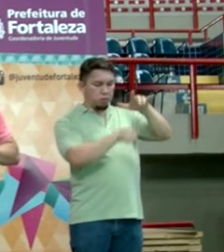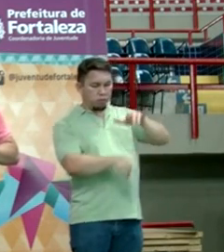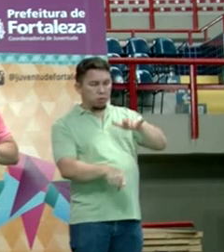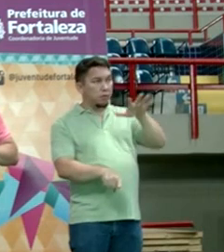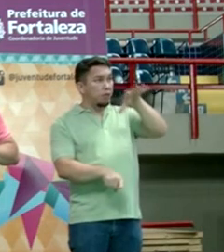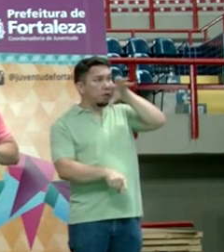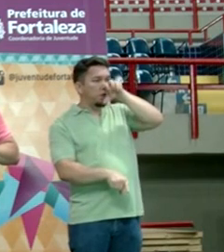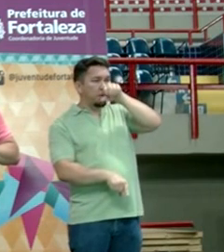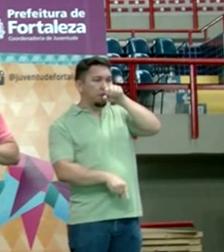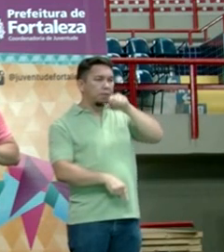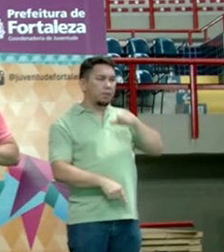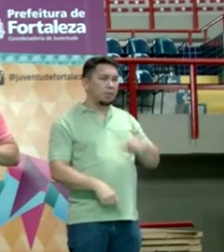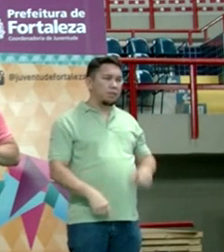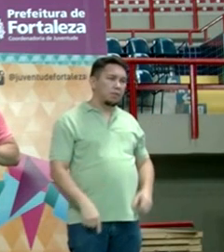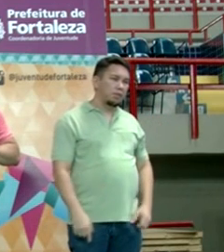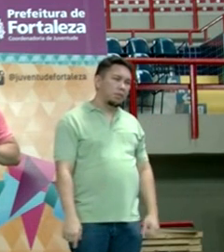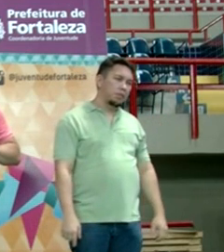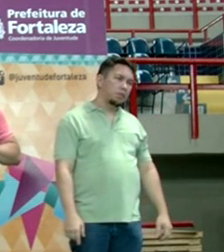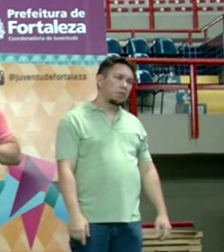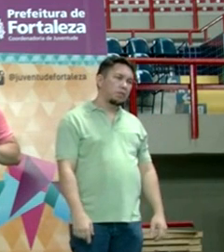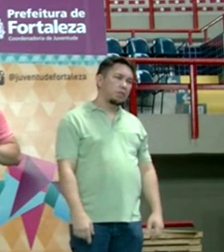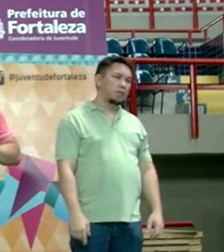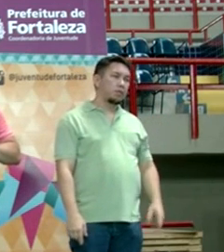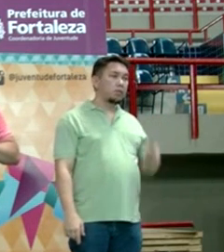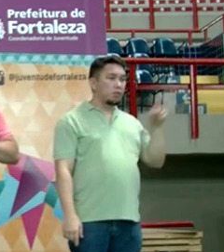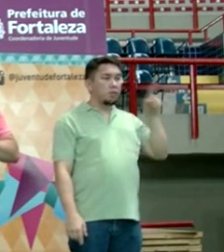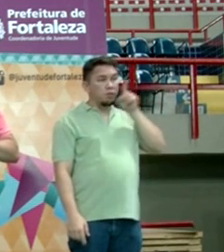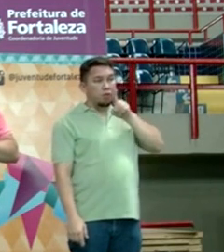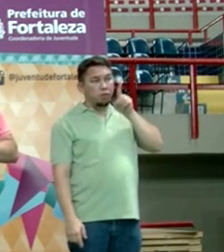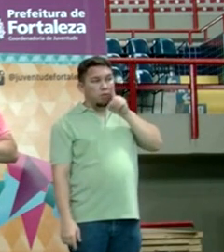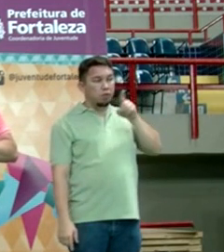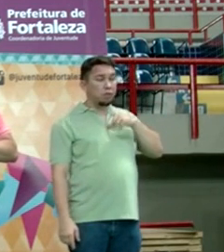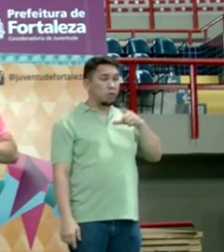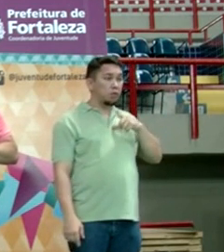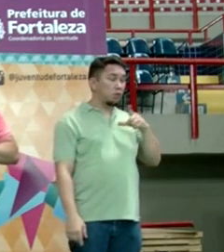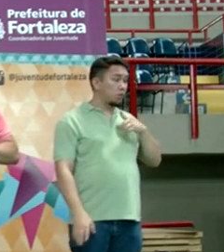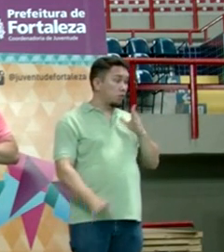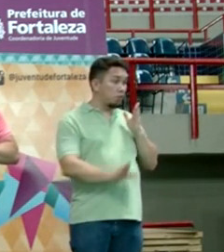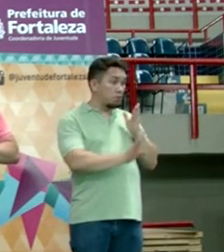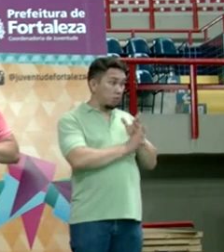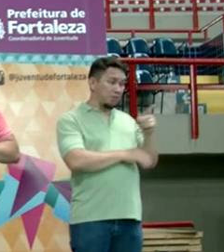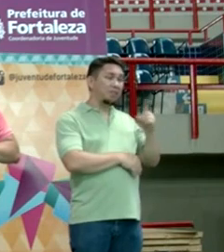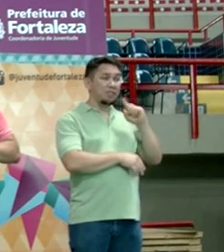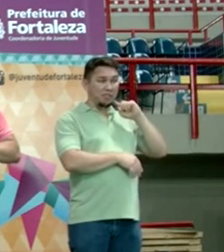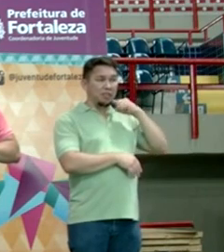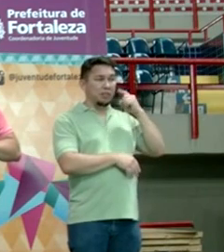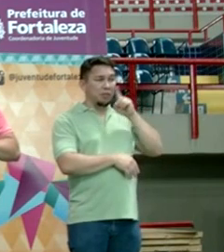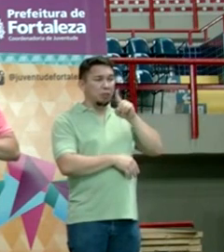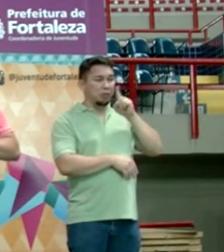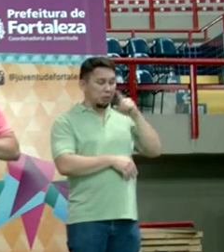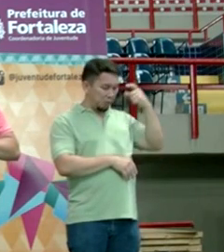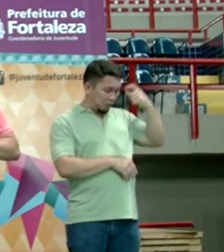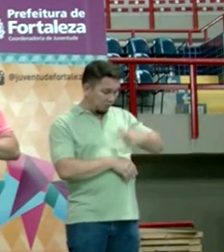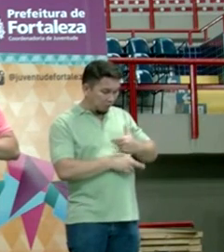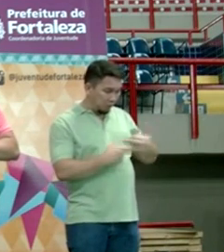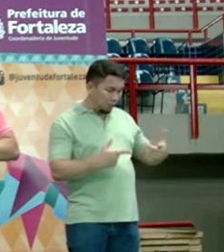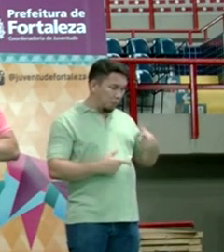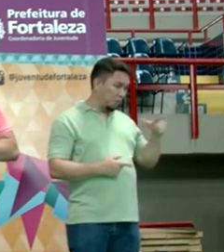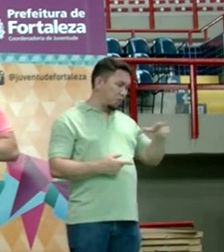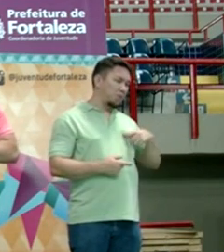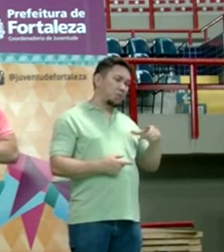de você inalar, tá certo? Os americanos se queimaram com essa guerra do Vietnã, deixaram o